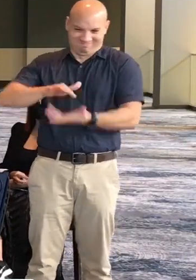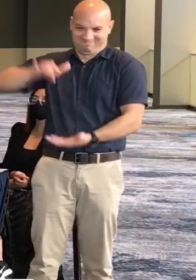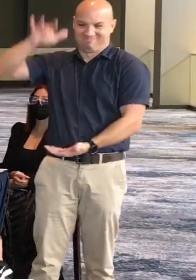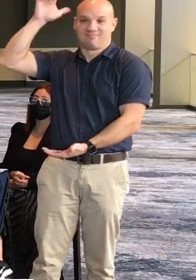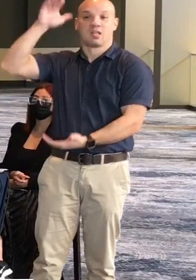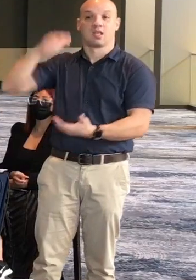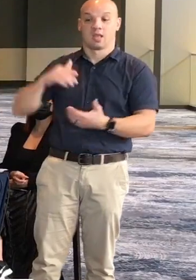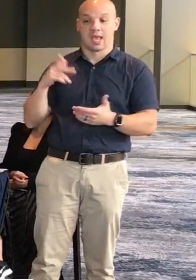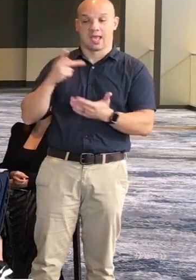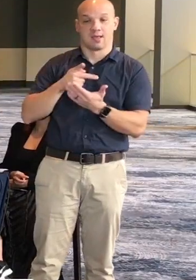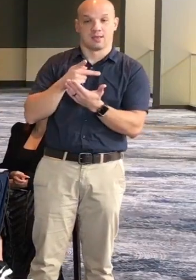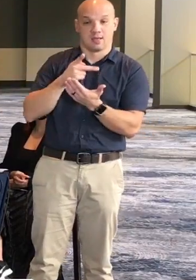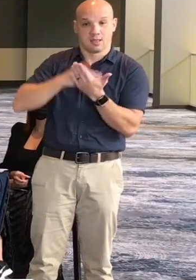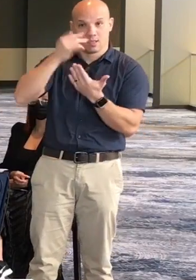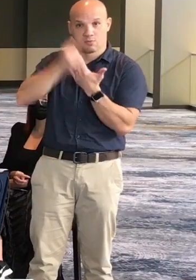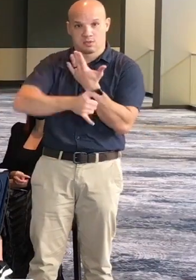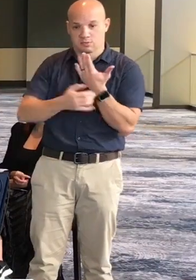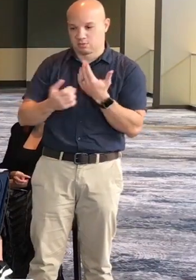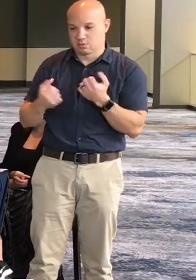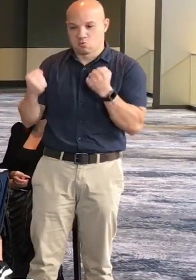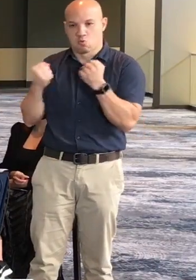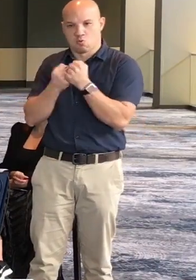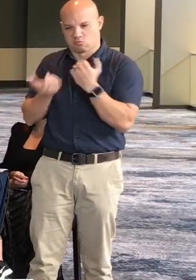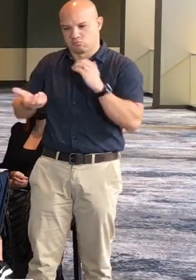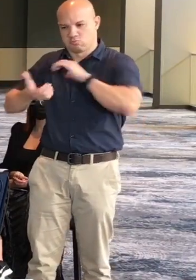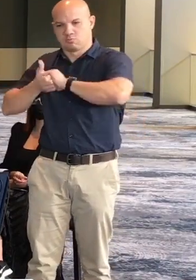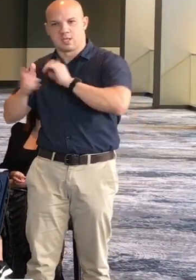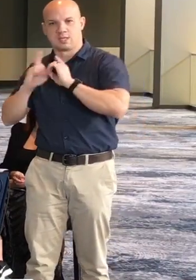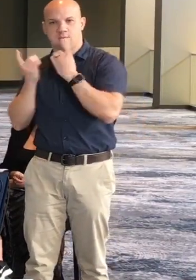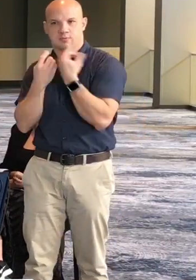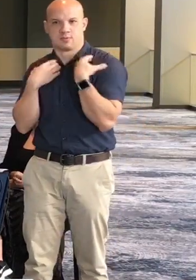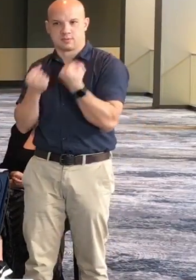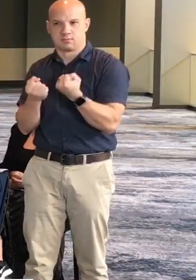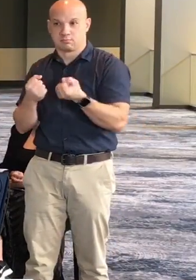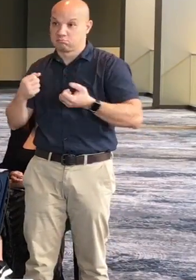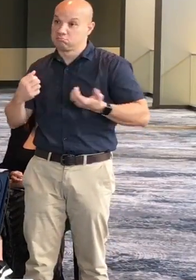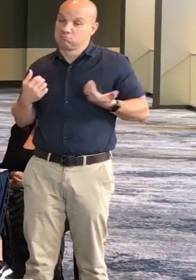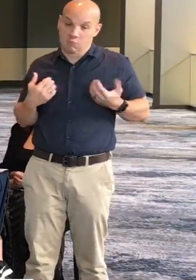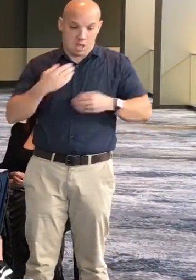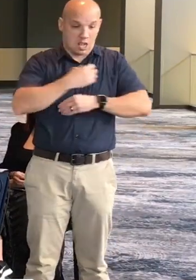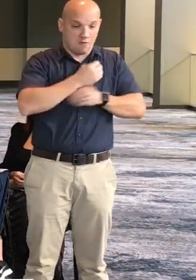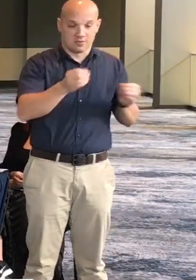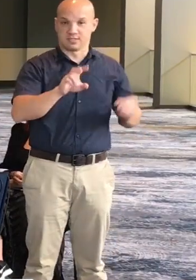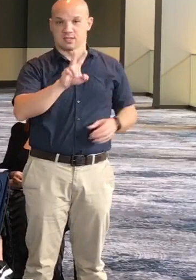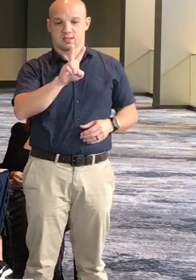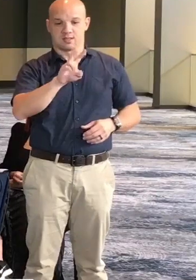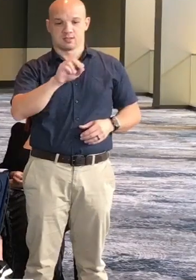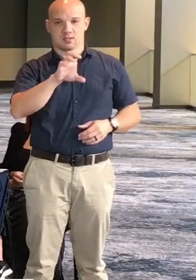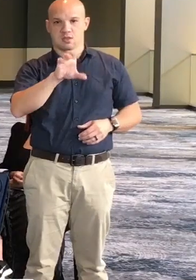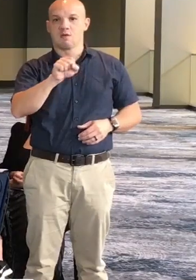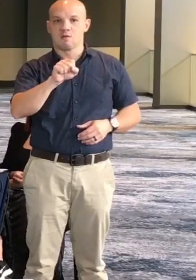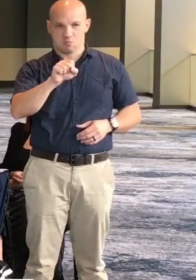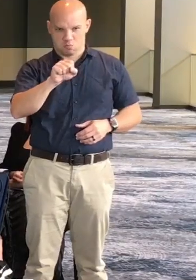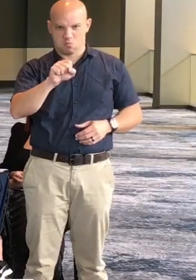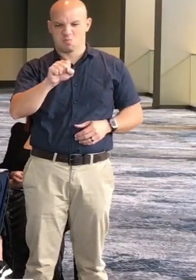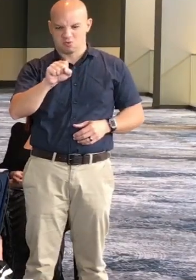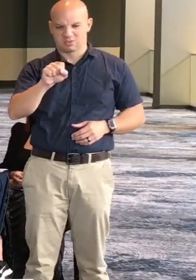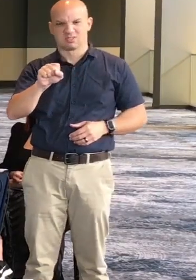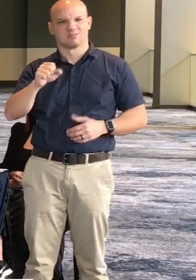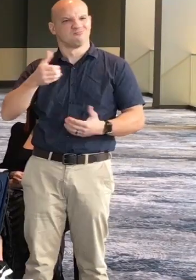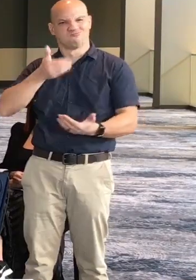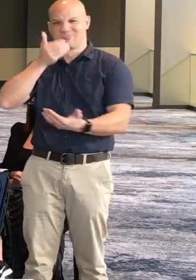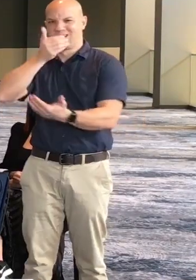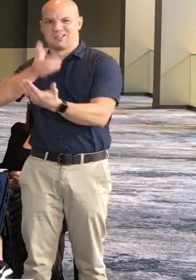Departamento de Salud. Así que las oficinas de Voces son bien cercanas a nuestros almacenes donde se guardan las